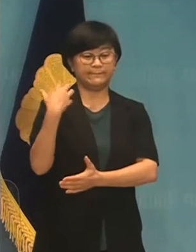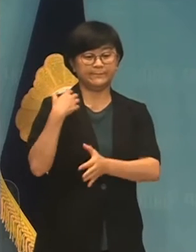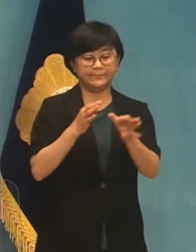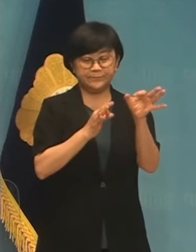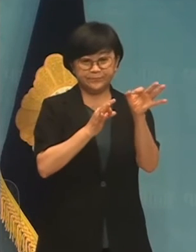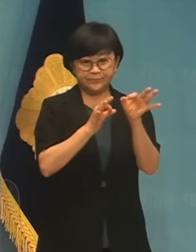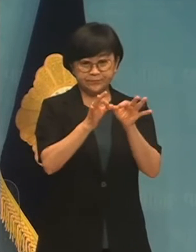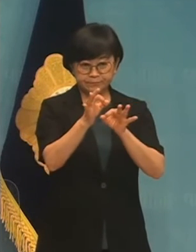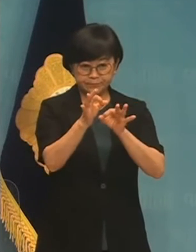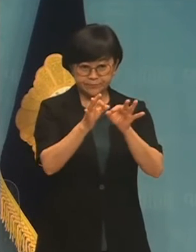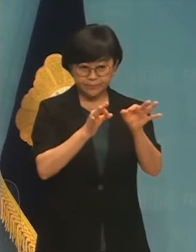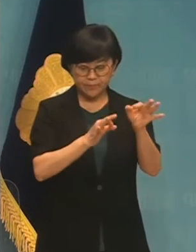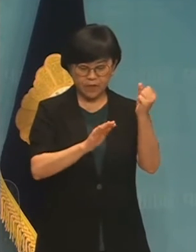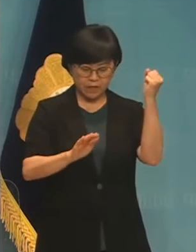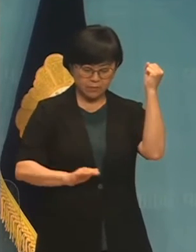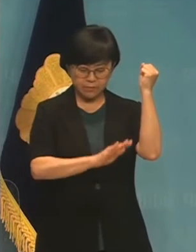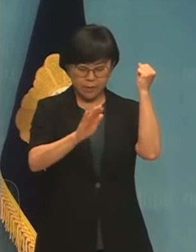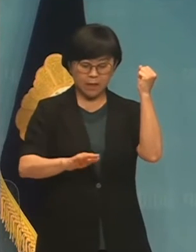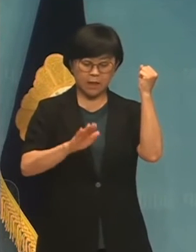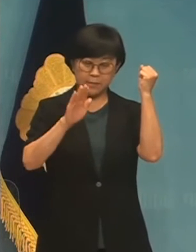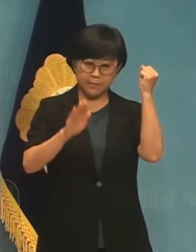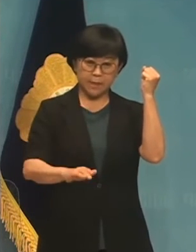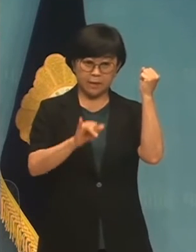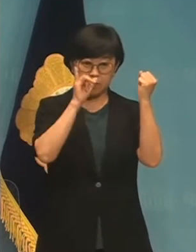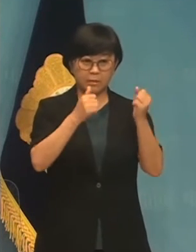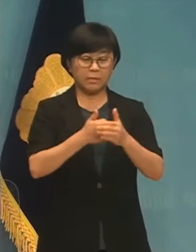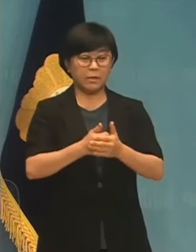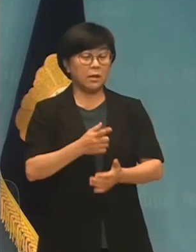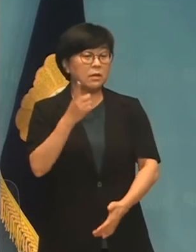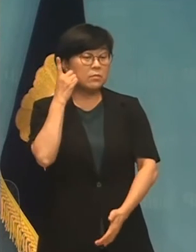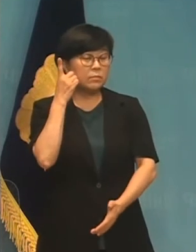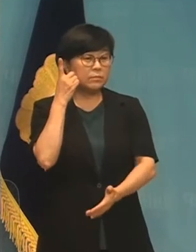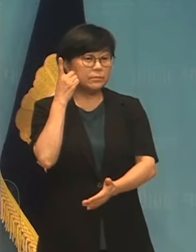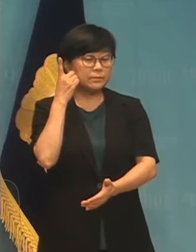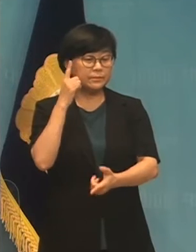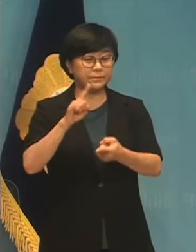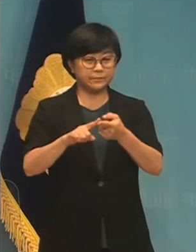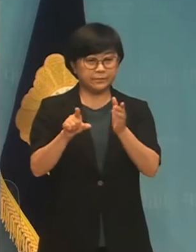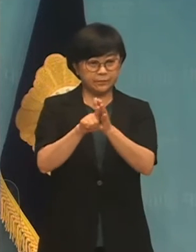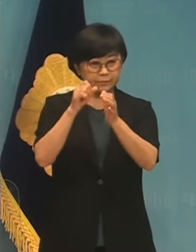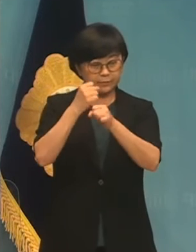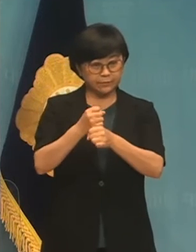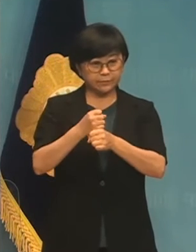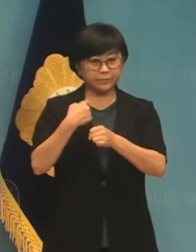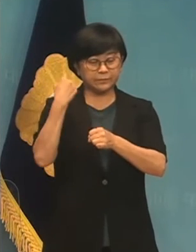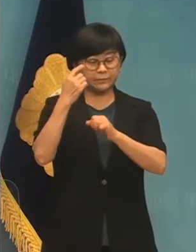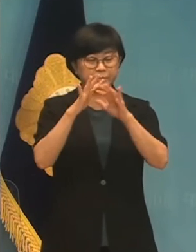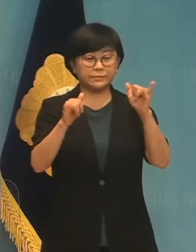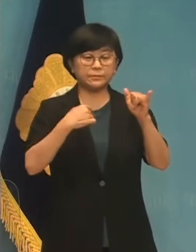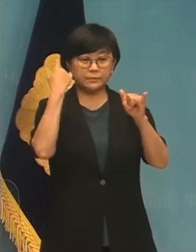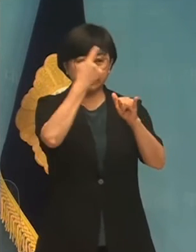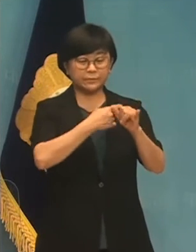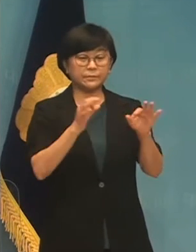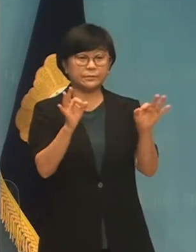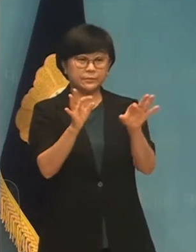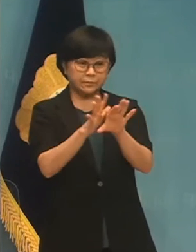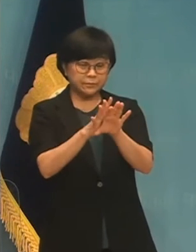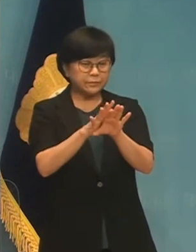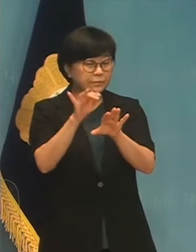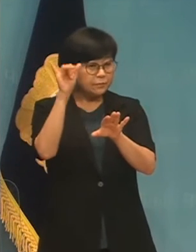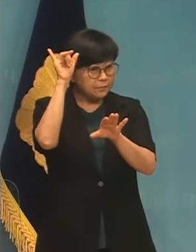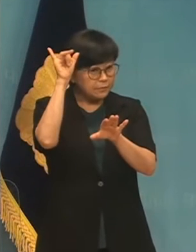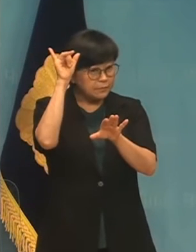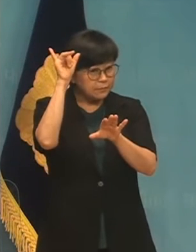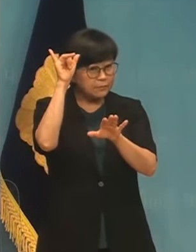시장 제일 밑바닥에 존재합니다. 스마트폰 하나에 의지해서 사람의 얼굴은 사라진 알고리즘의